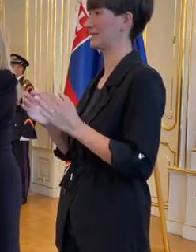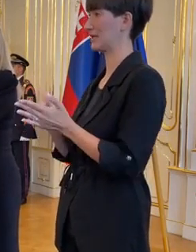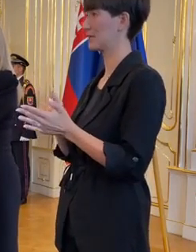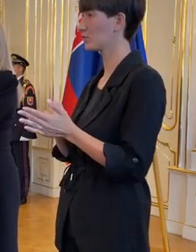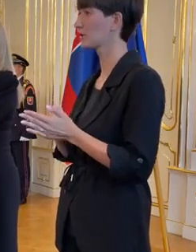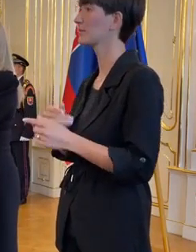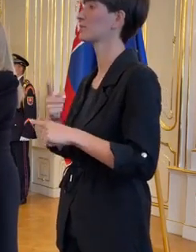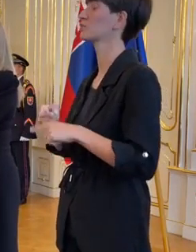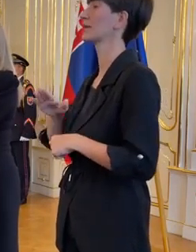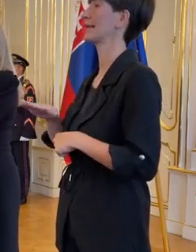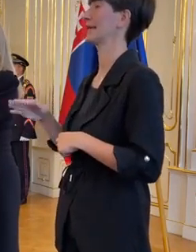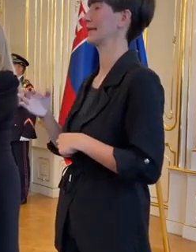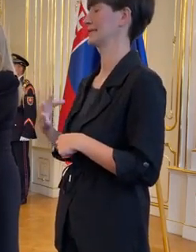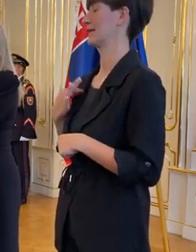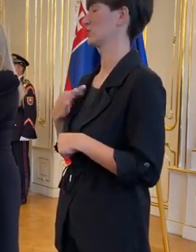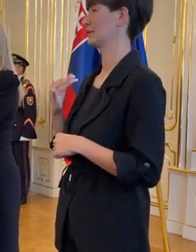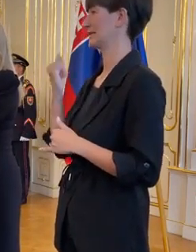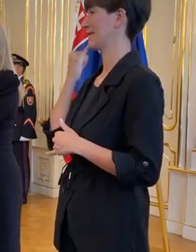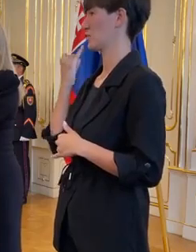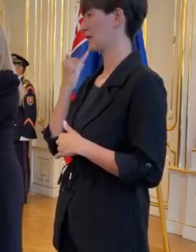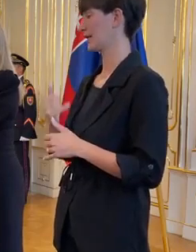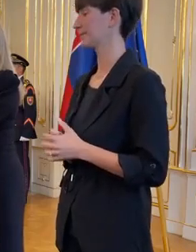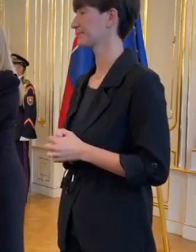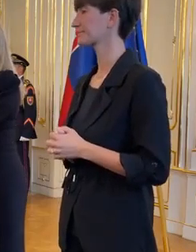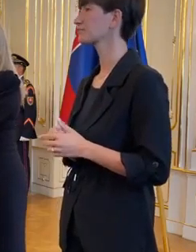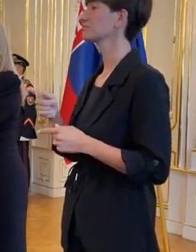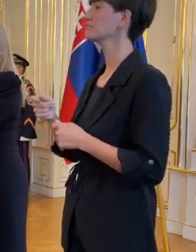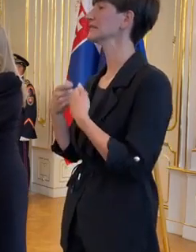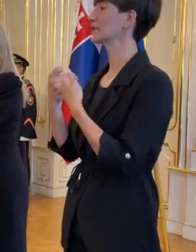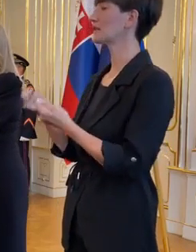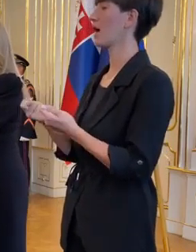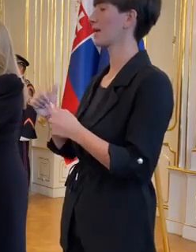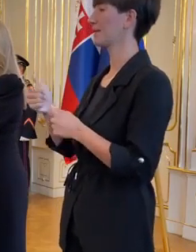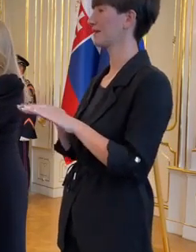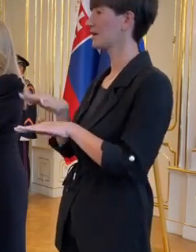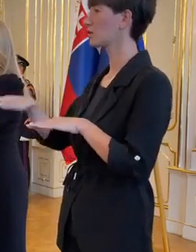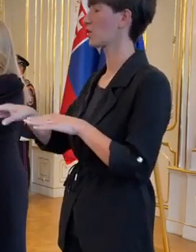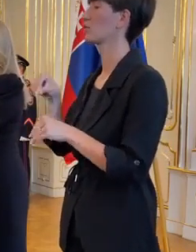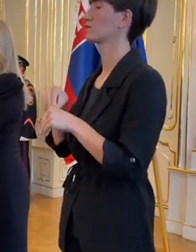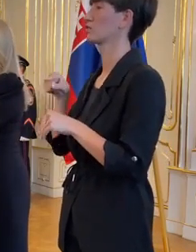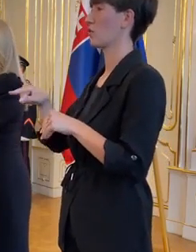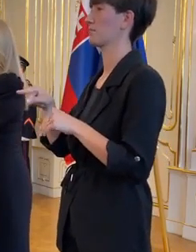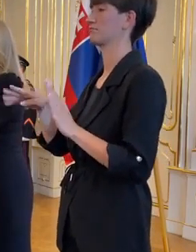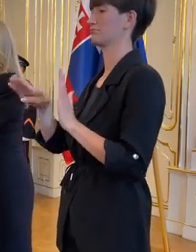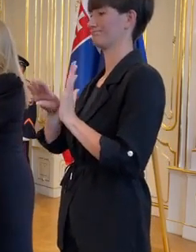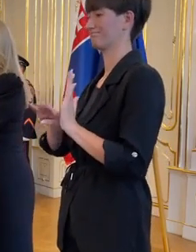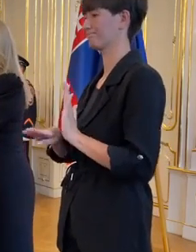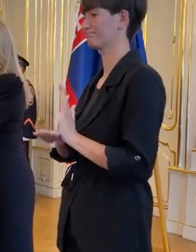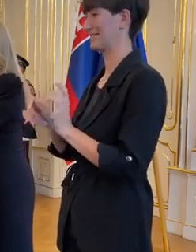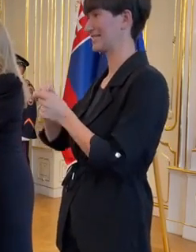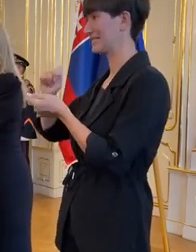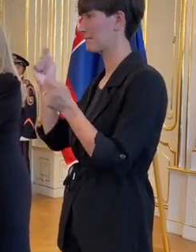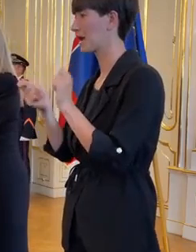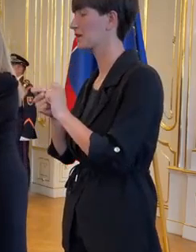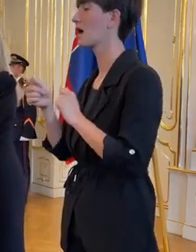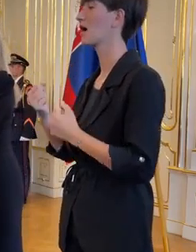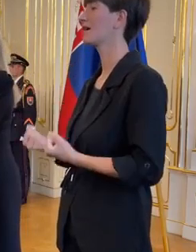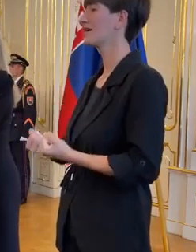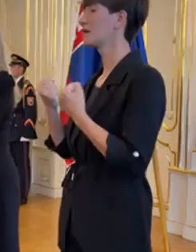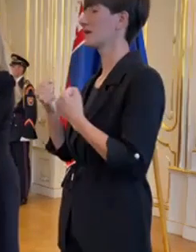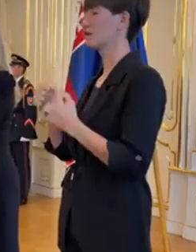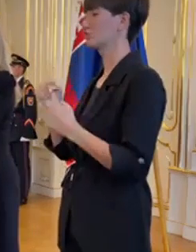detí so zdravotným znevýhodnením. Rozbehli ste dôležitú kurikulárnu reformu, viedli ťažký zápas o reformu